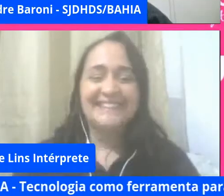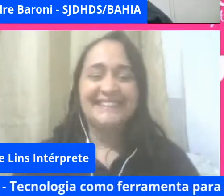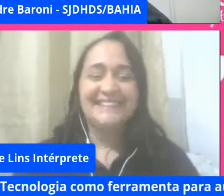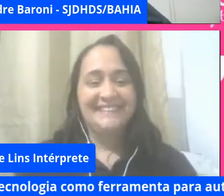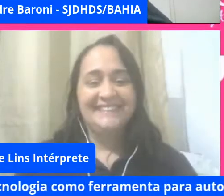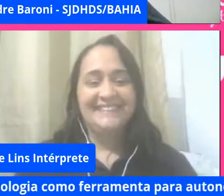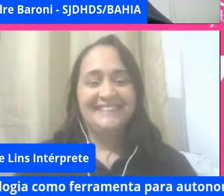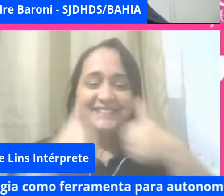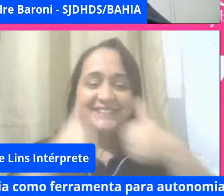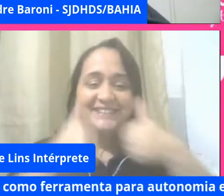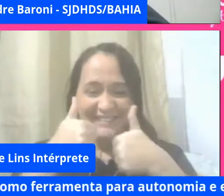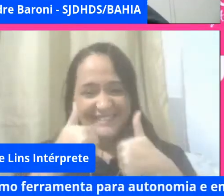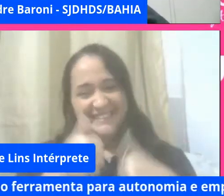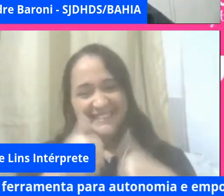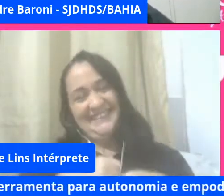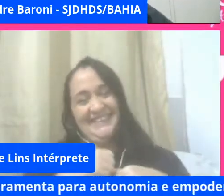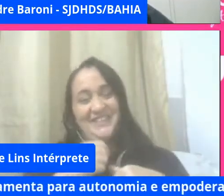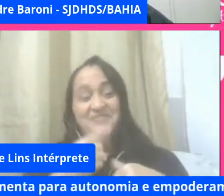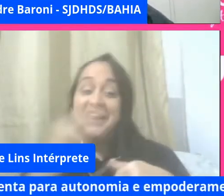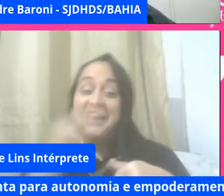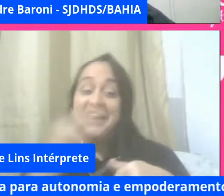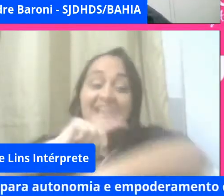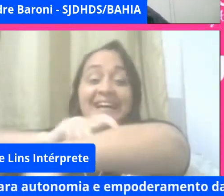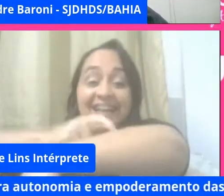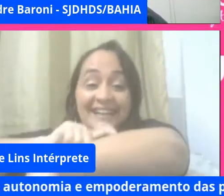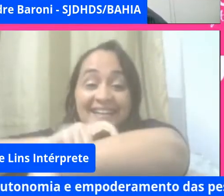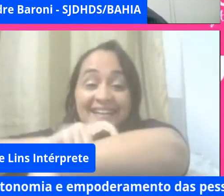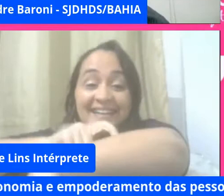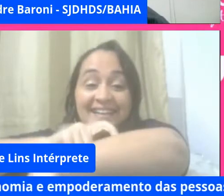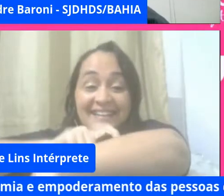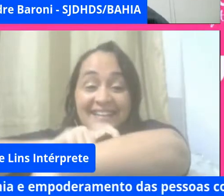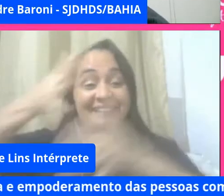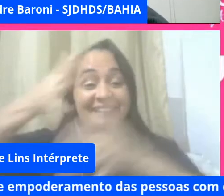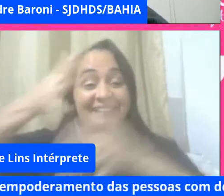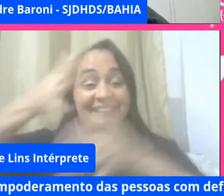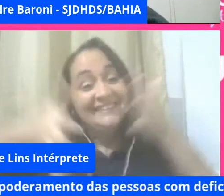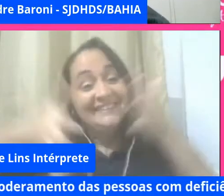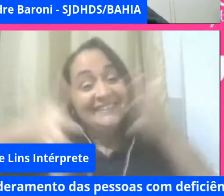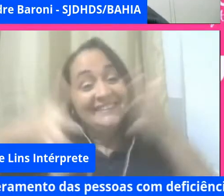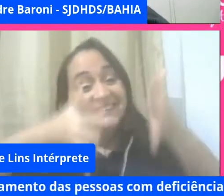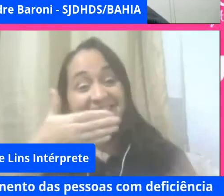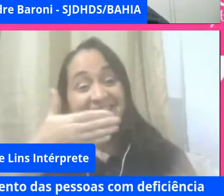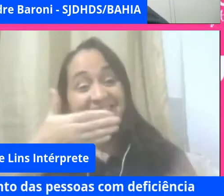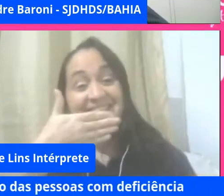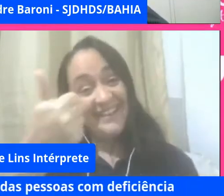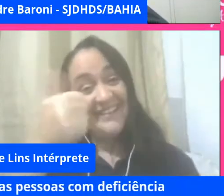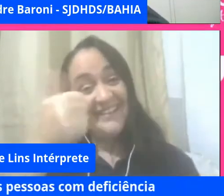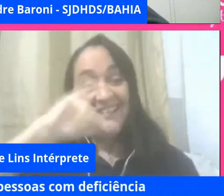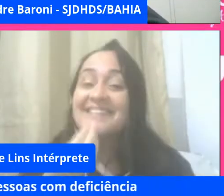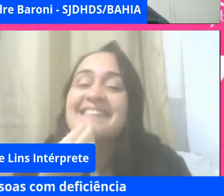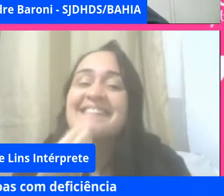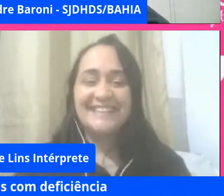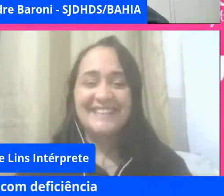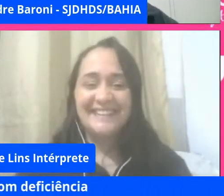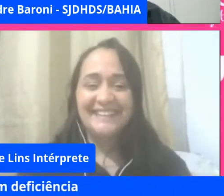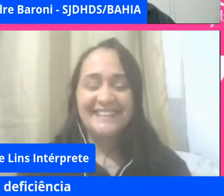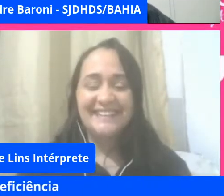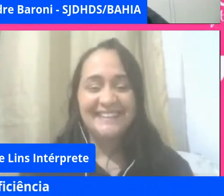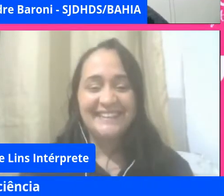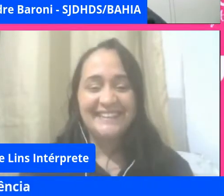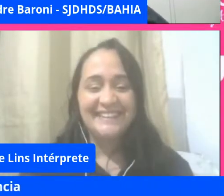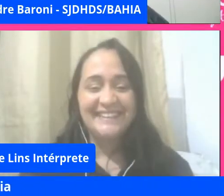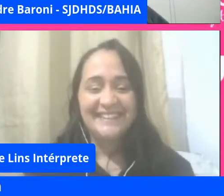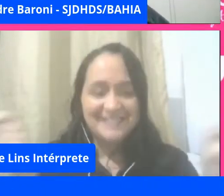Eu não sei e não consigo, mas ela está na resposta, cara. Mas vamos lá, Mery, acho que aí a Thaís pode falar um pouco.